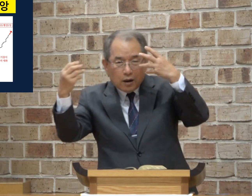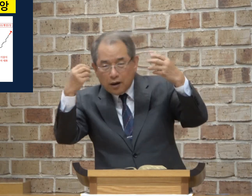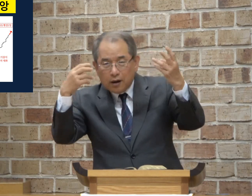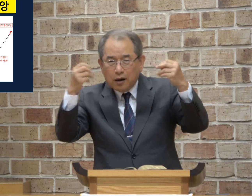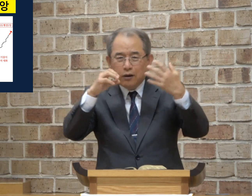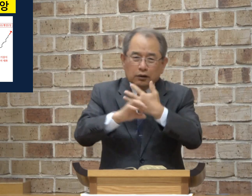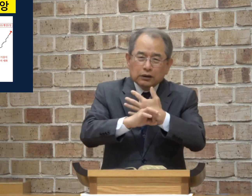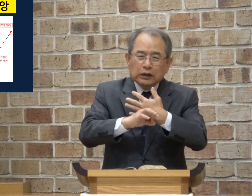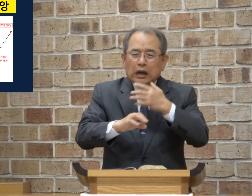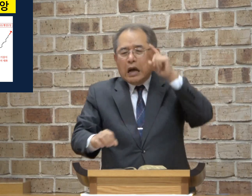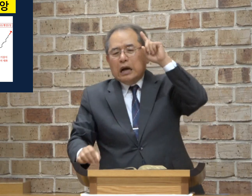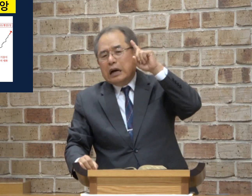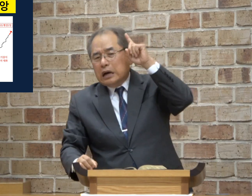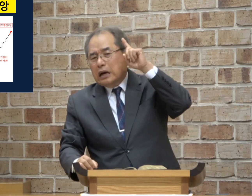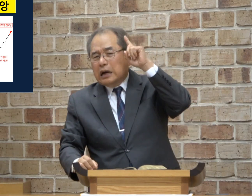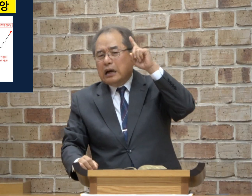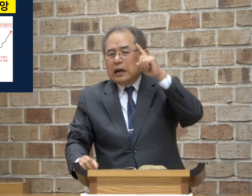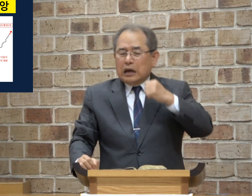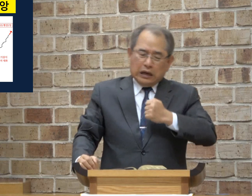또 사람들과 대화하는 모습을 보면